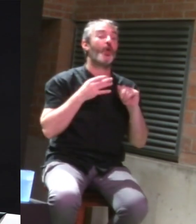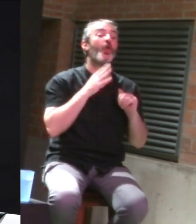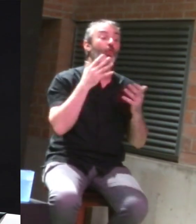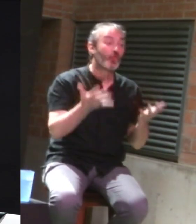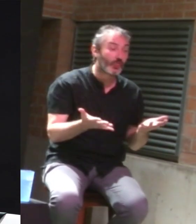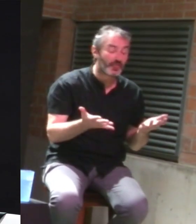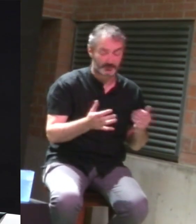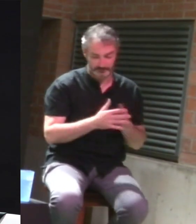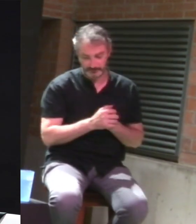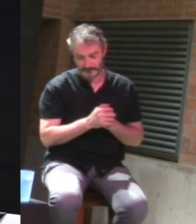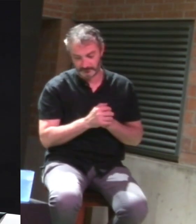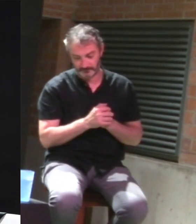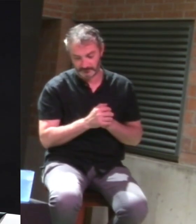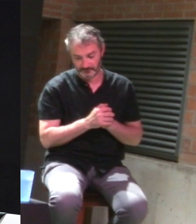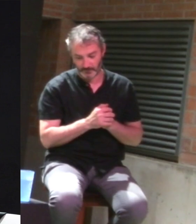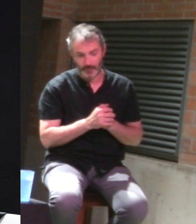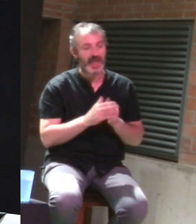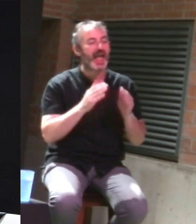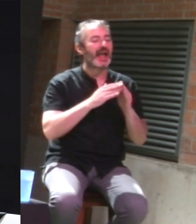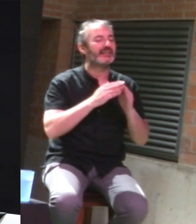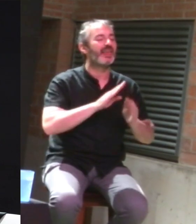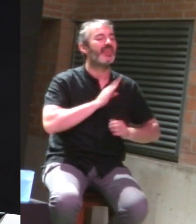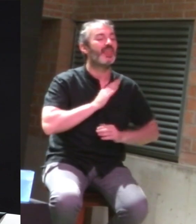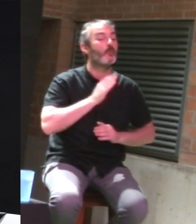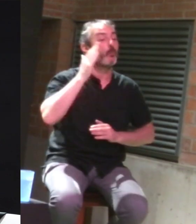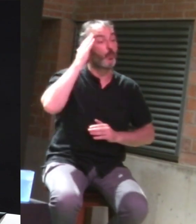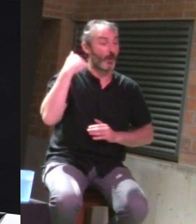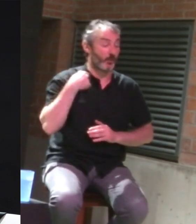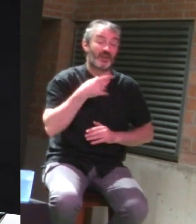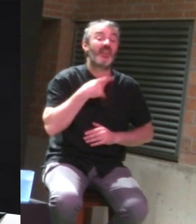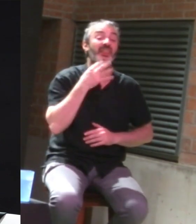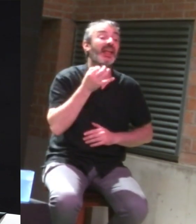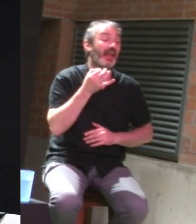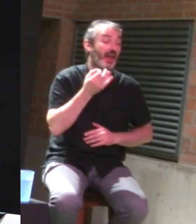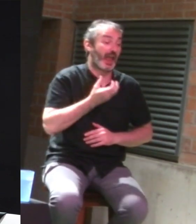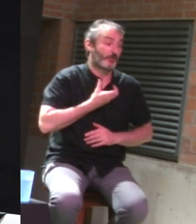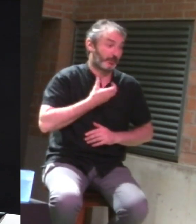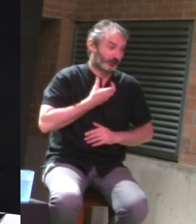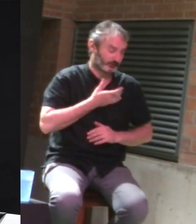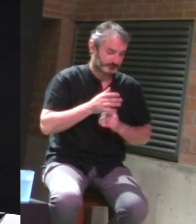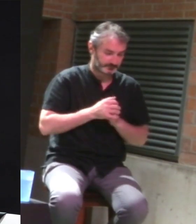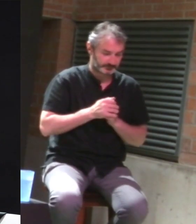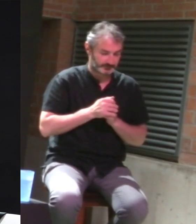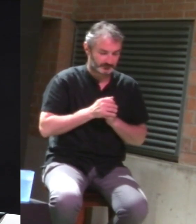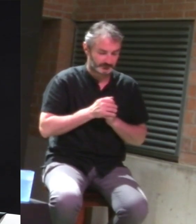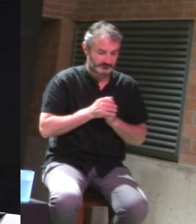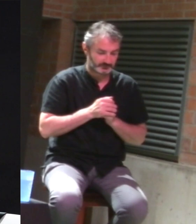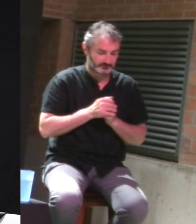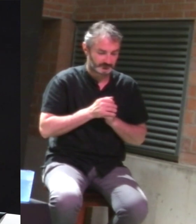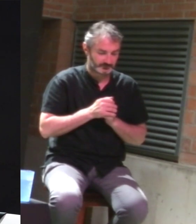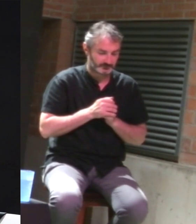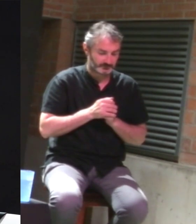concentraran? Doncs fixeu-vos, a les cases del poble dels radicals, que és l'únic que hi ha en aquella època, els radicals han obtingut una